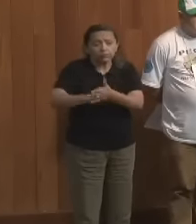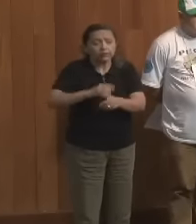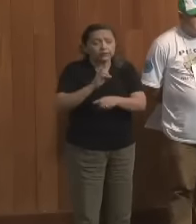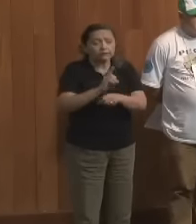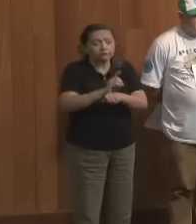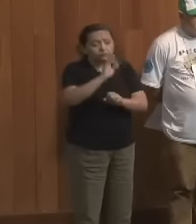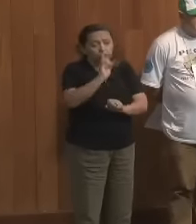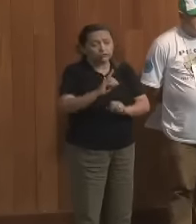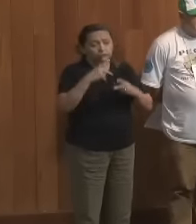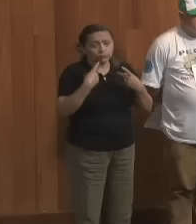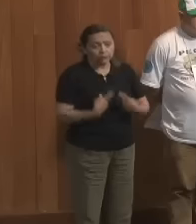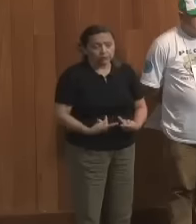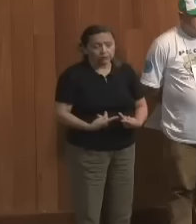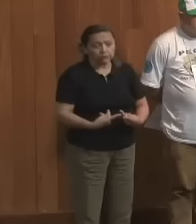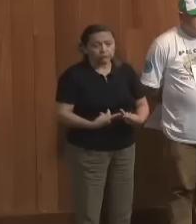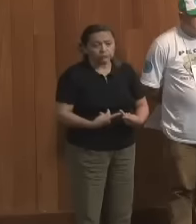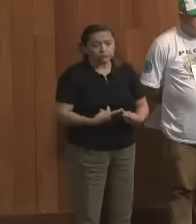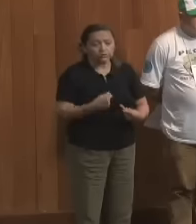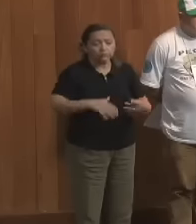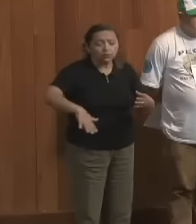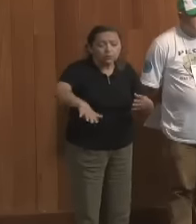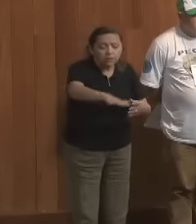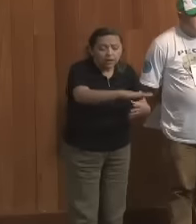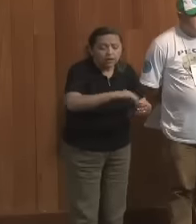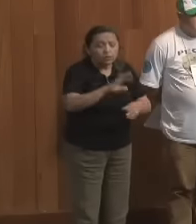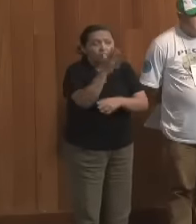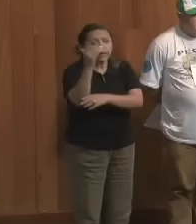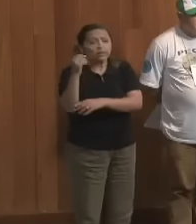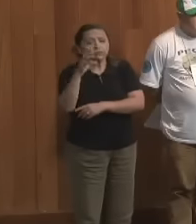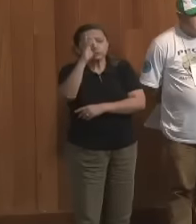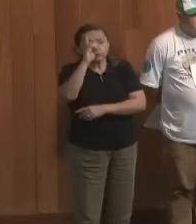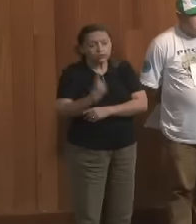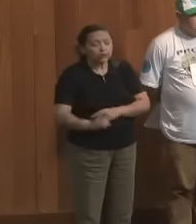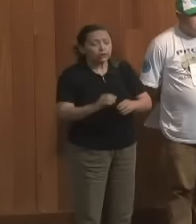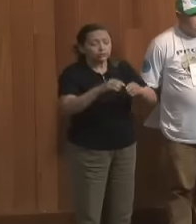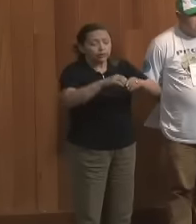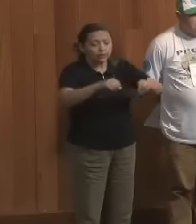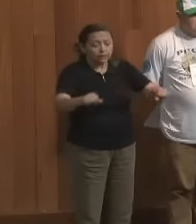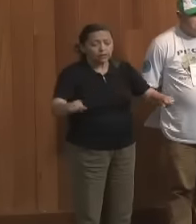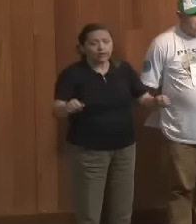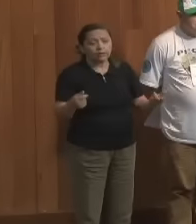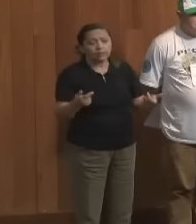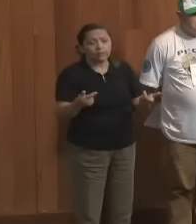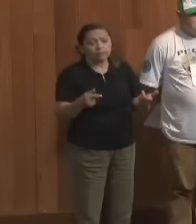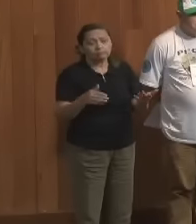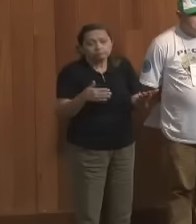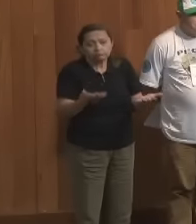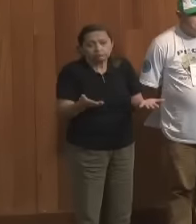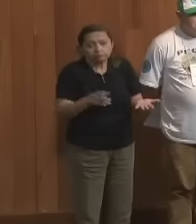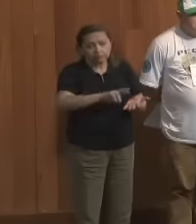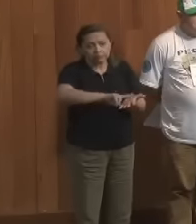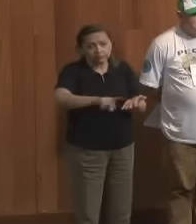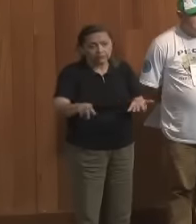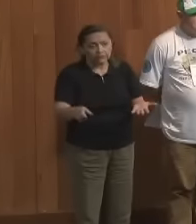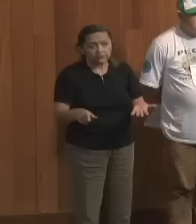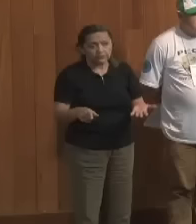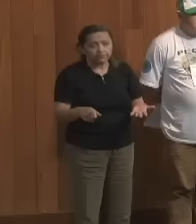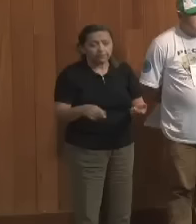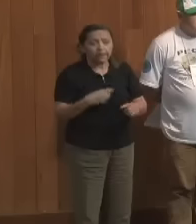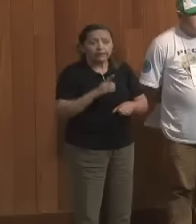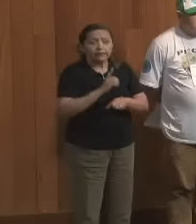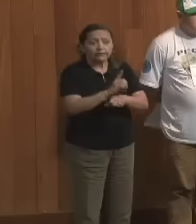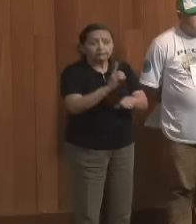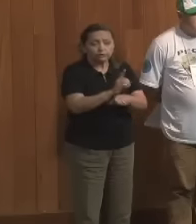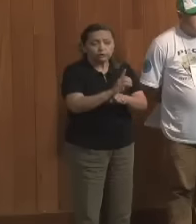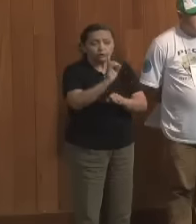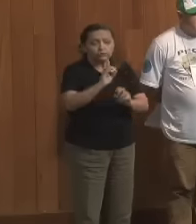direitos humanos, seja pelo meio ambiente, pelo direito à terra e ao território, enfim. Defensores